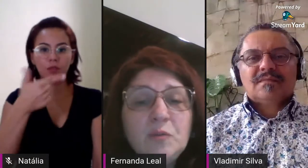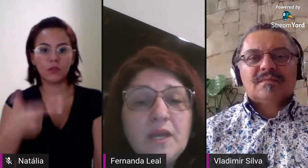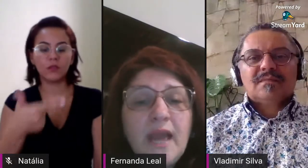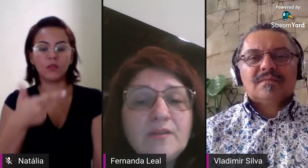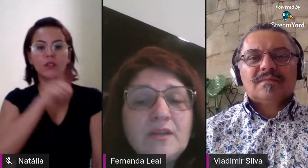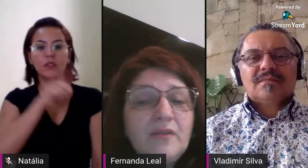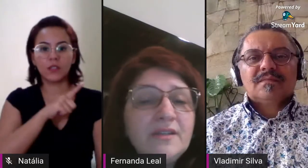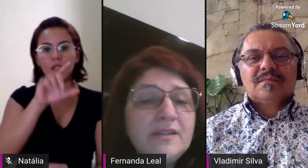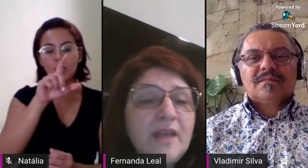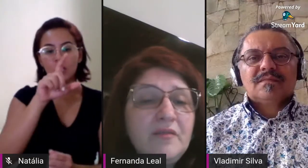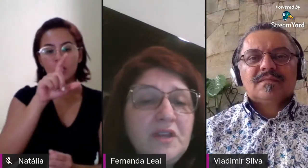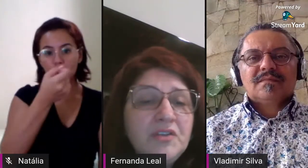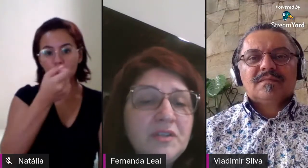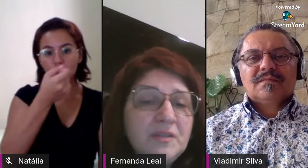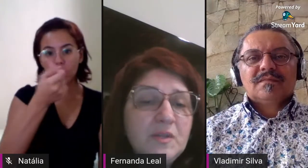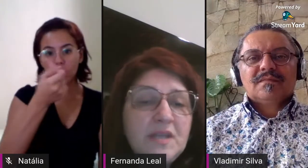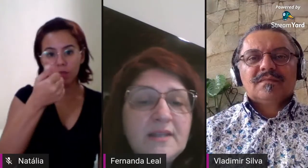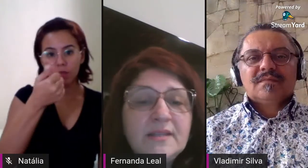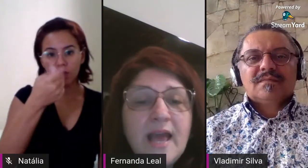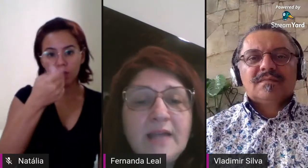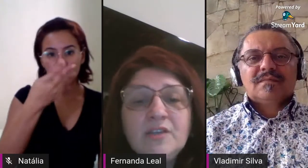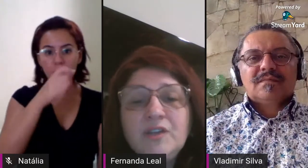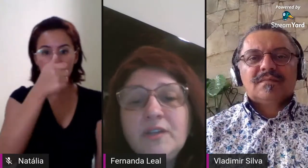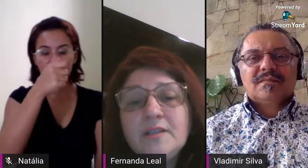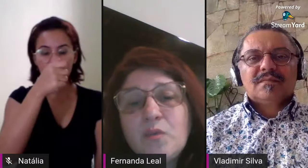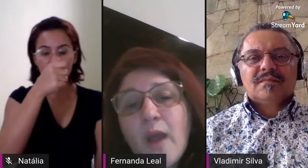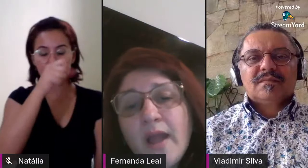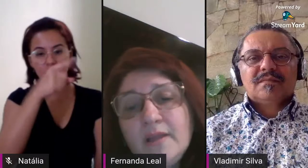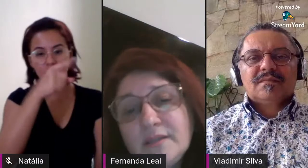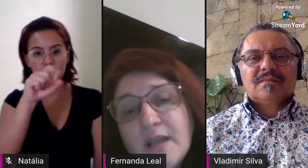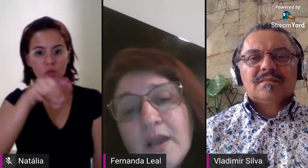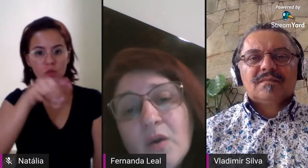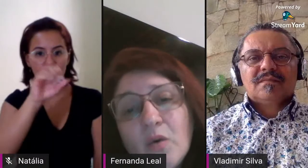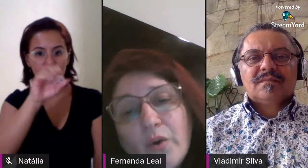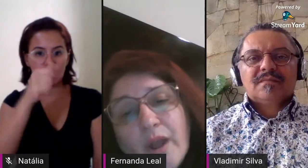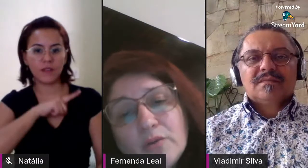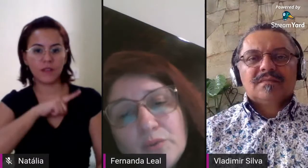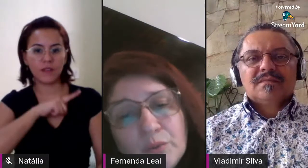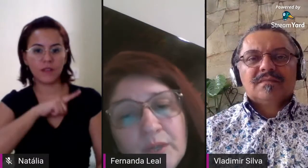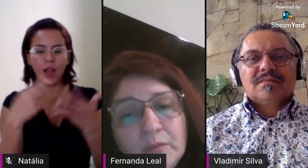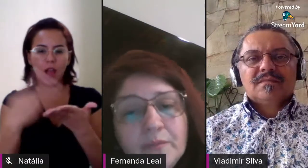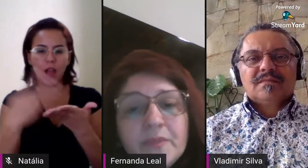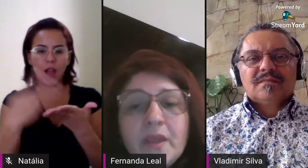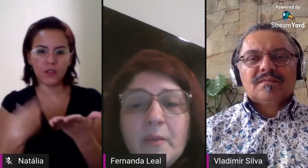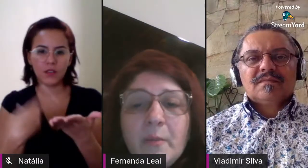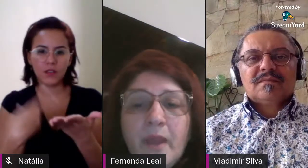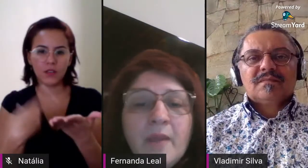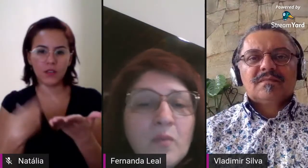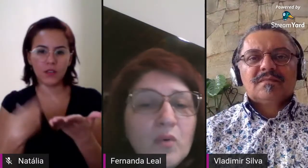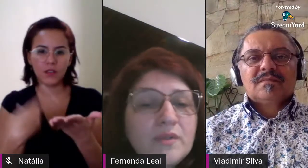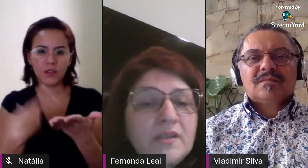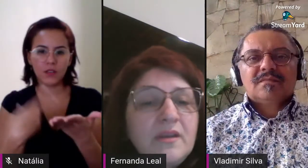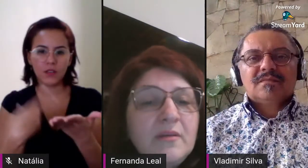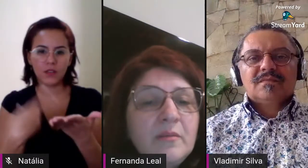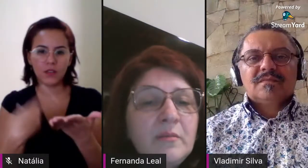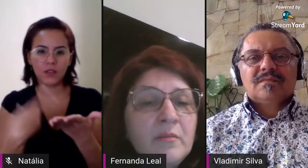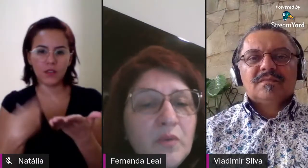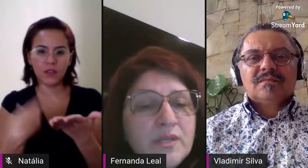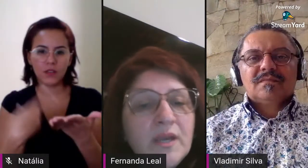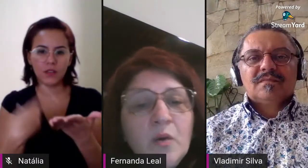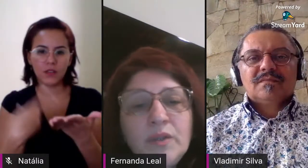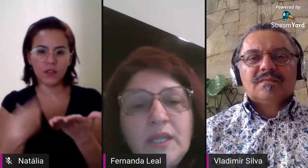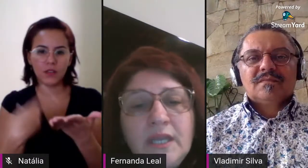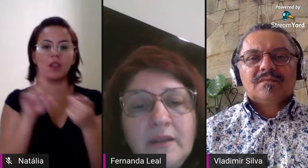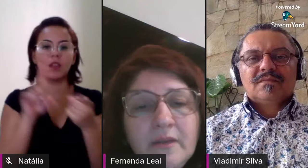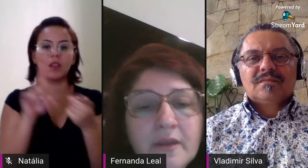artigos publicados em diversas revistas especializadas, dentre as quais Coral Journal, Permuse,